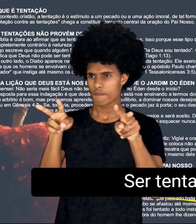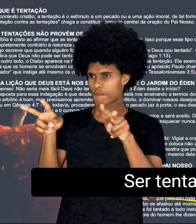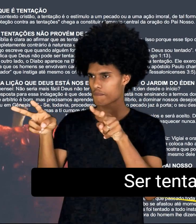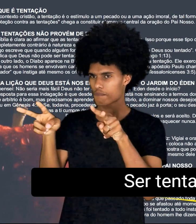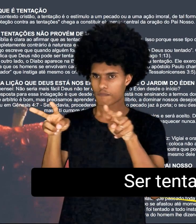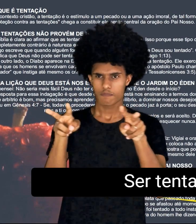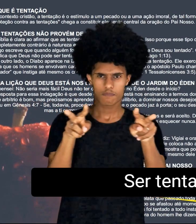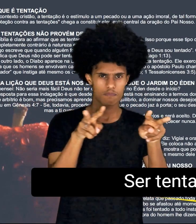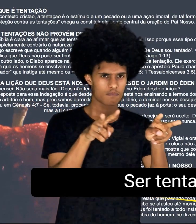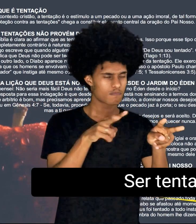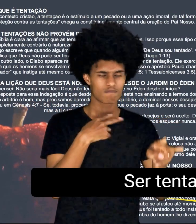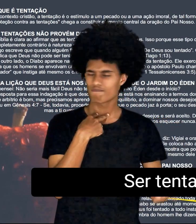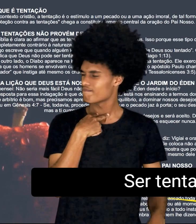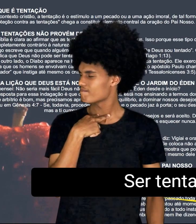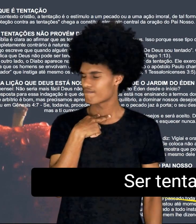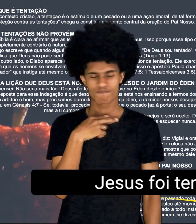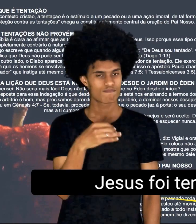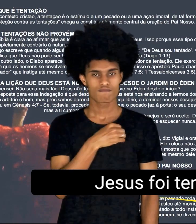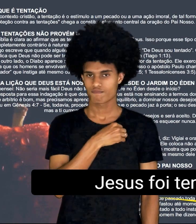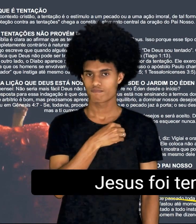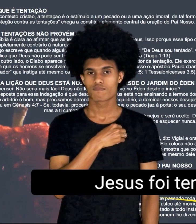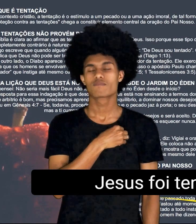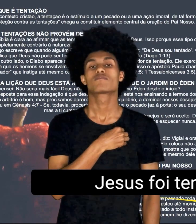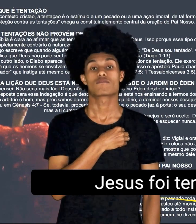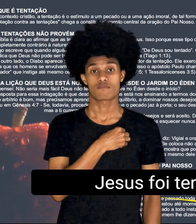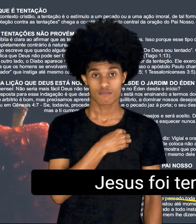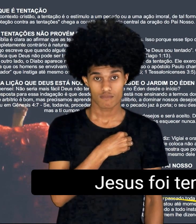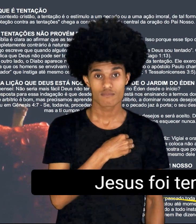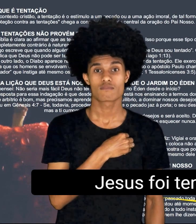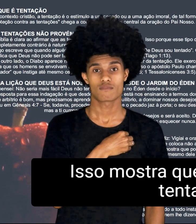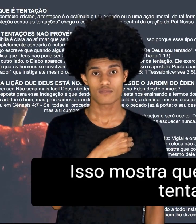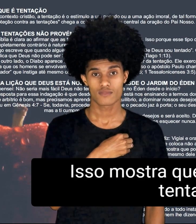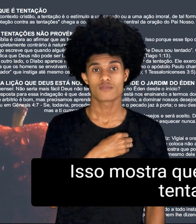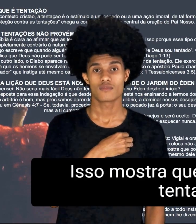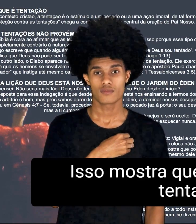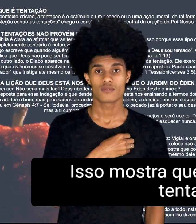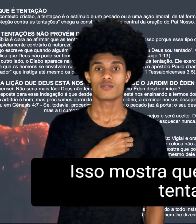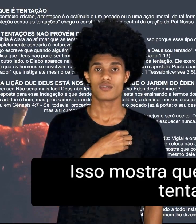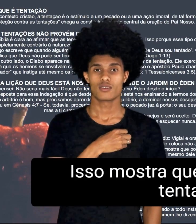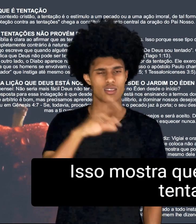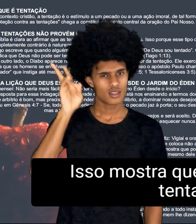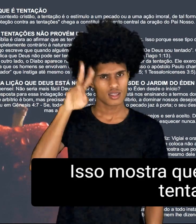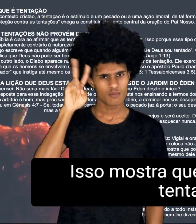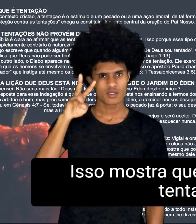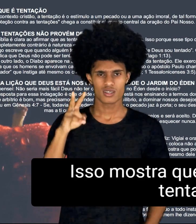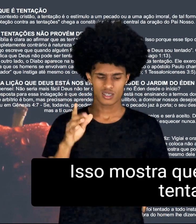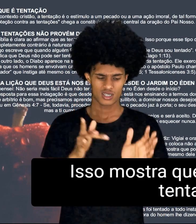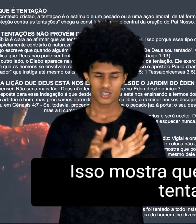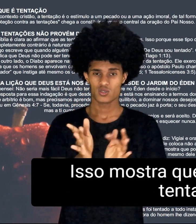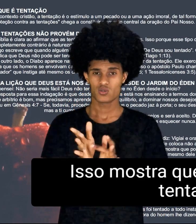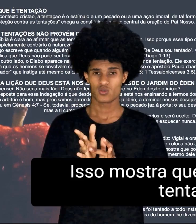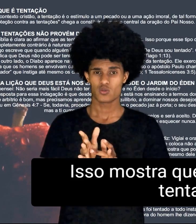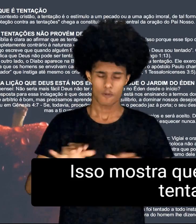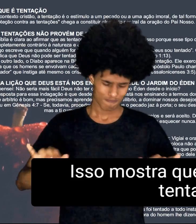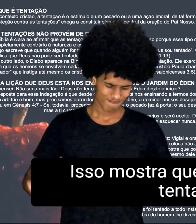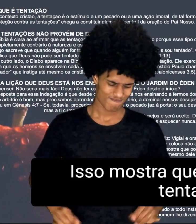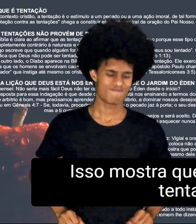ceder à tentação. Ser tentado não é pecado. Jesus foi tentado e a tudo resistiu. Isso mostra que nós podemos resistir às